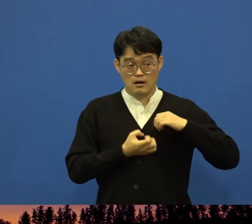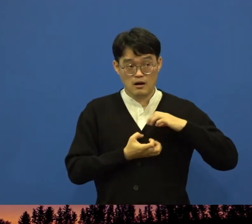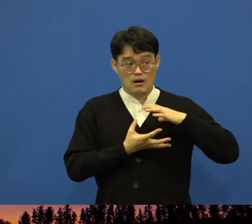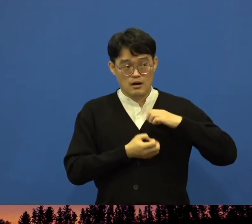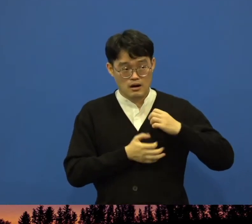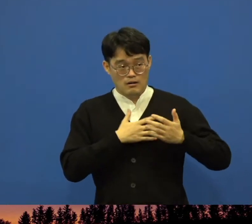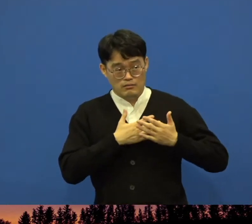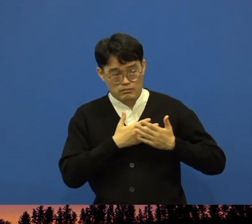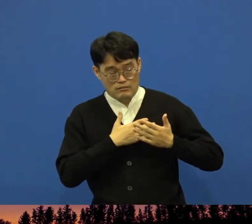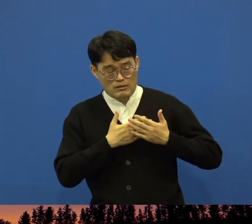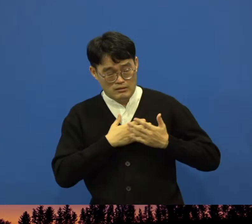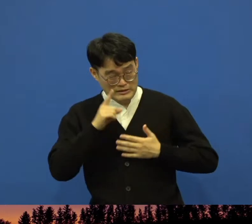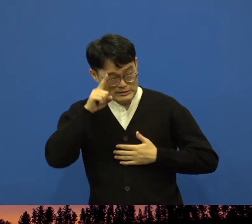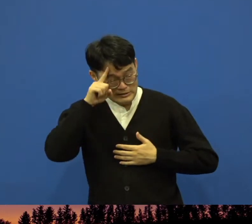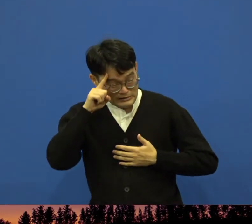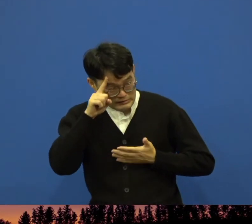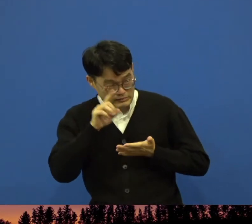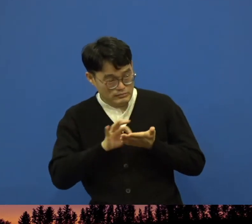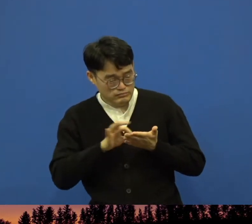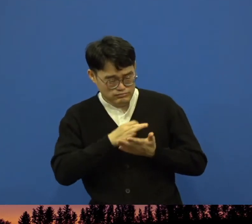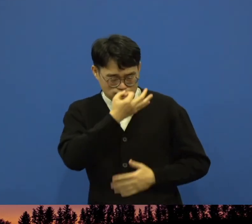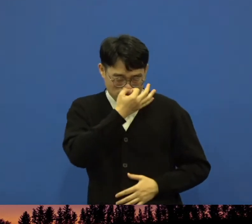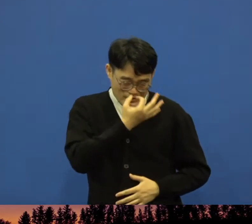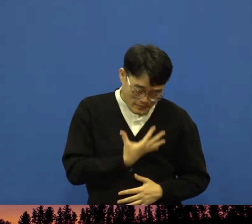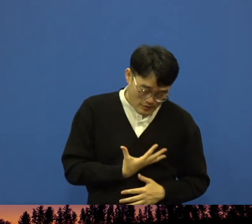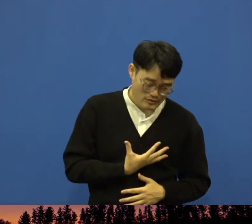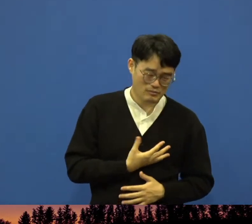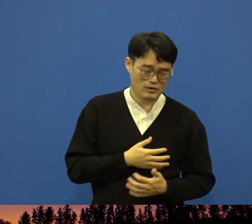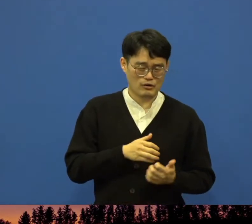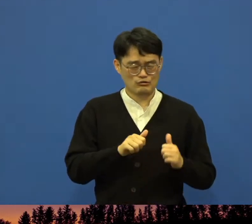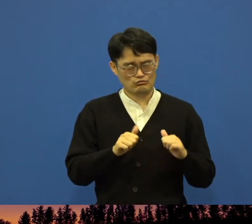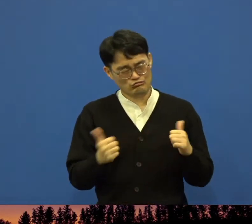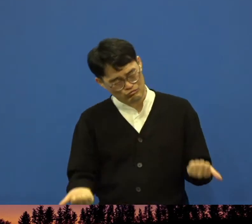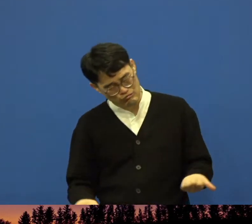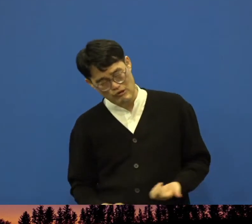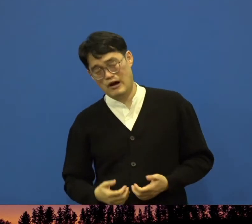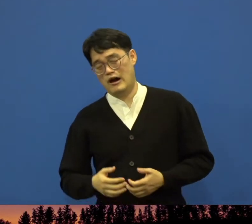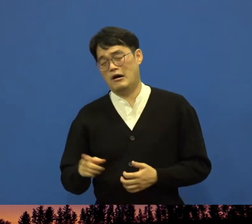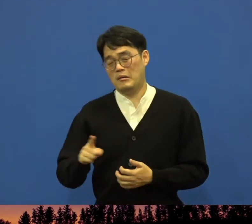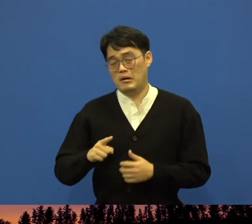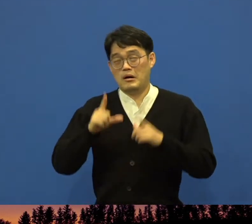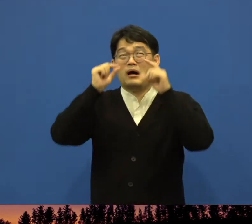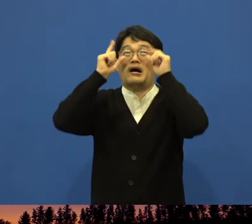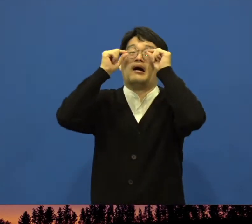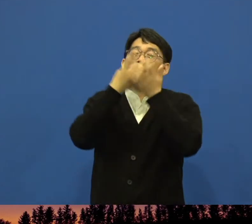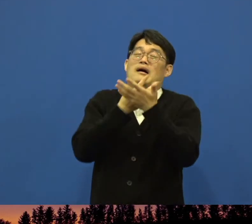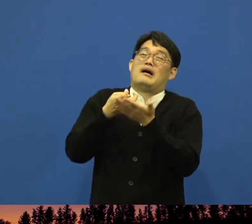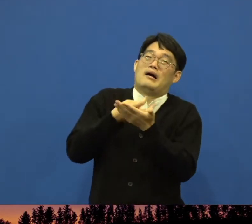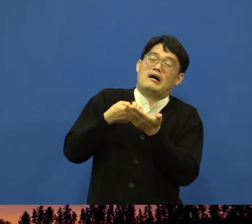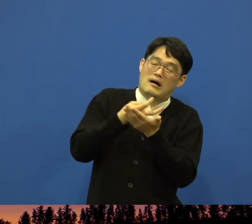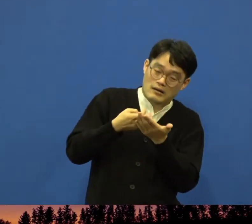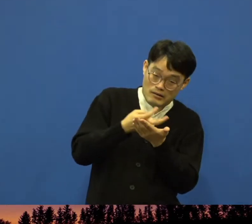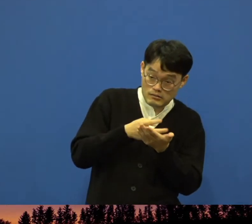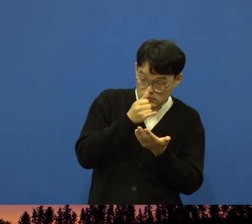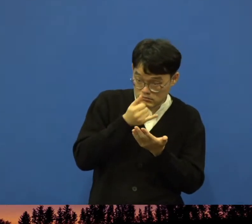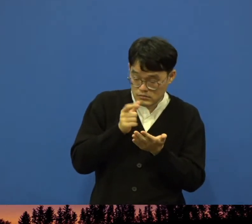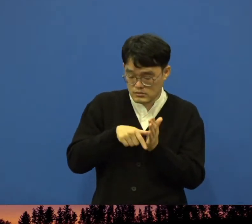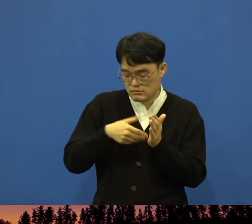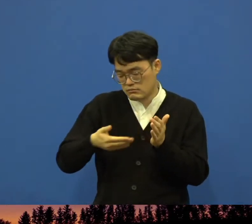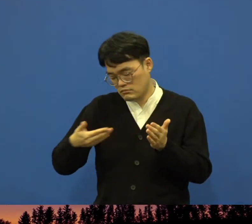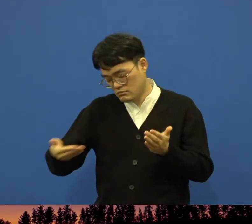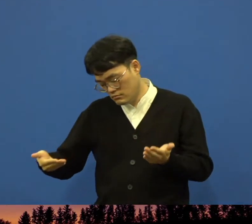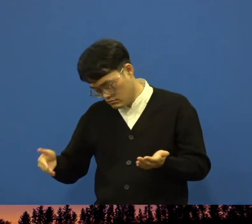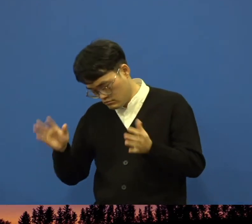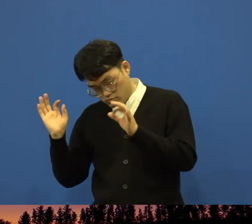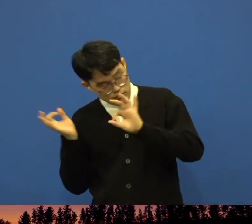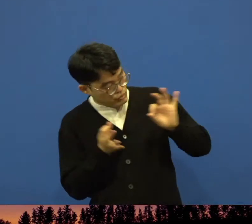속이 서리고 힘들고 막 죽는 줄 알고 밤에 잠도 못 자고 끙끙을 하는데, 지금 세월이 지나니까